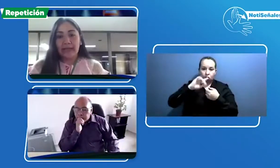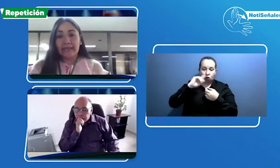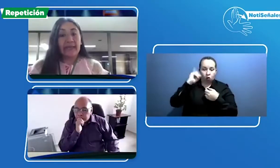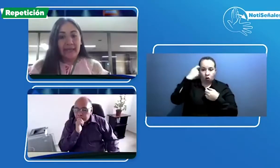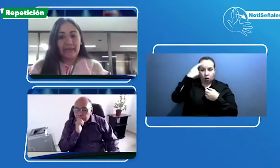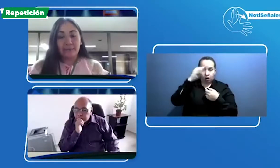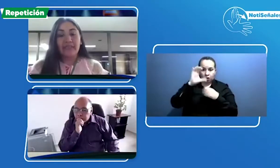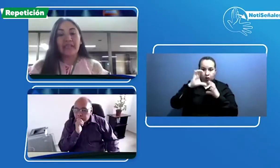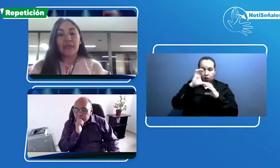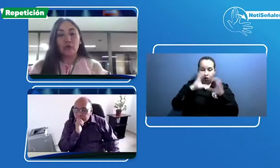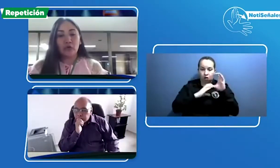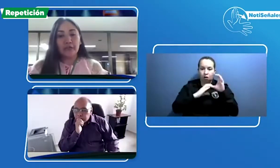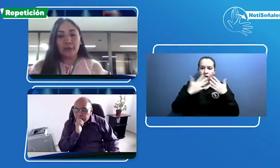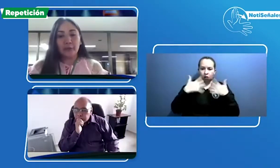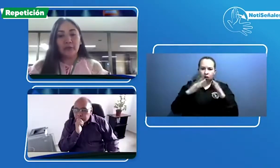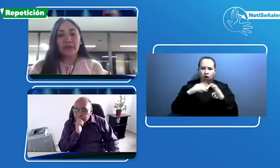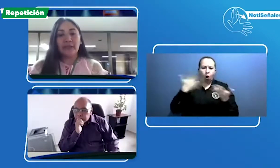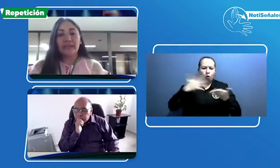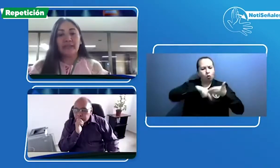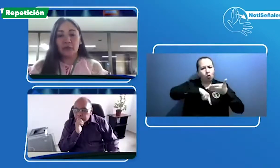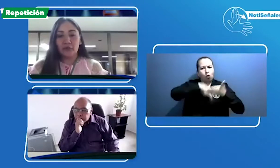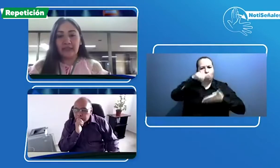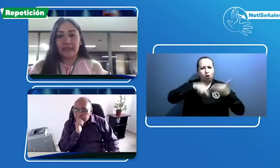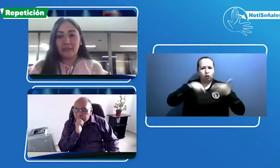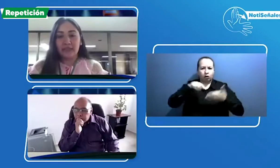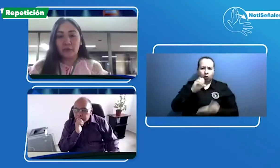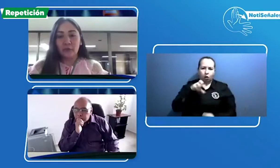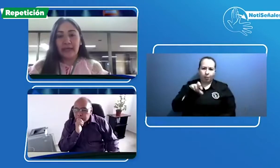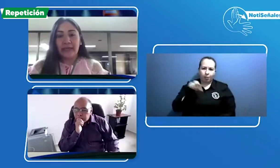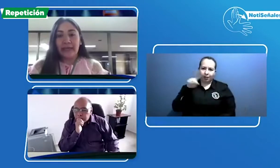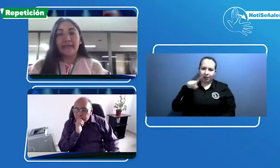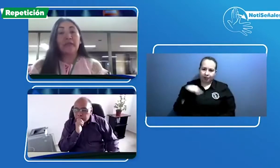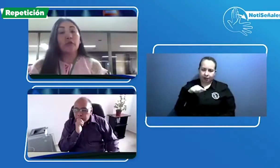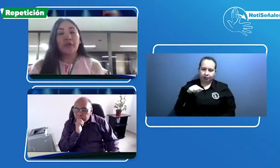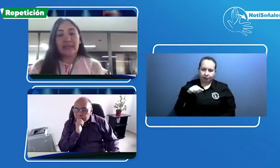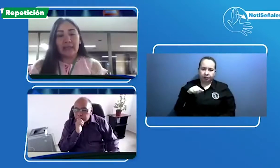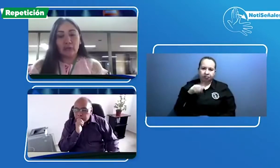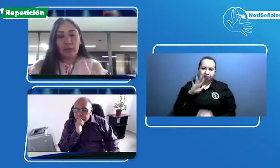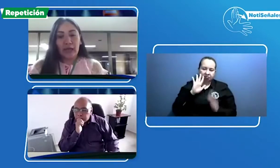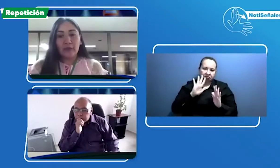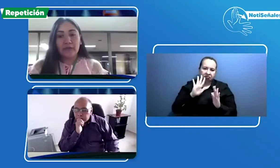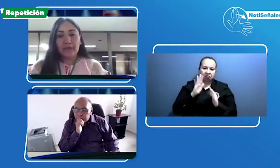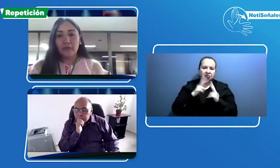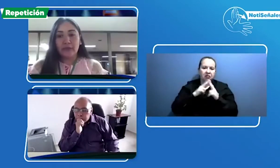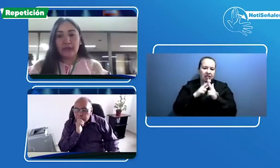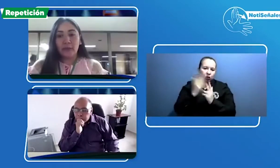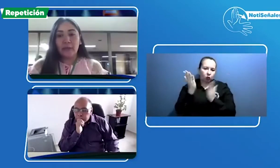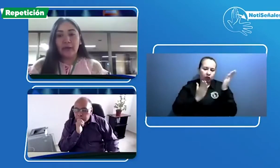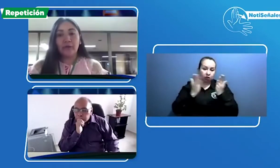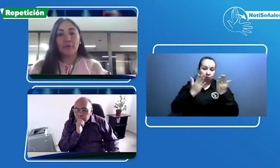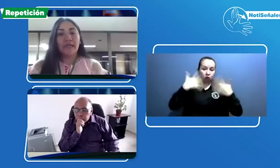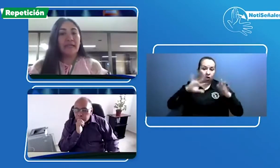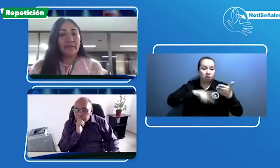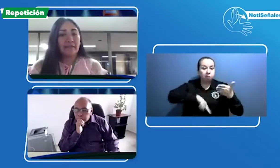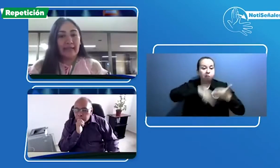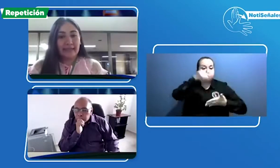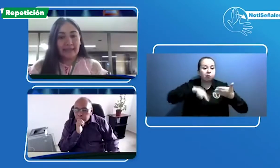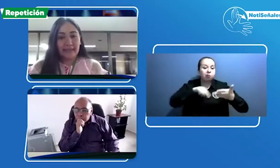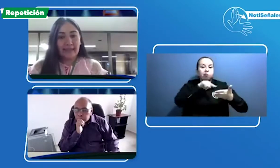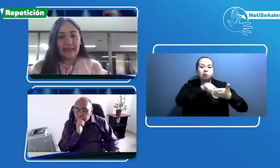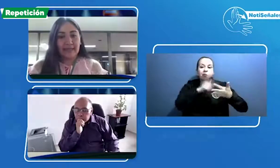se hace mediante un contrato de prestación de servicio. Dentro del clausulado de ese contrato hay unas